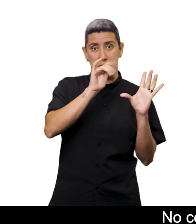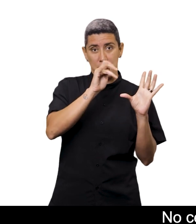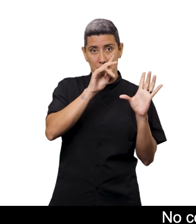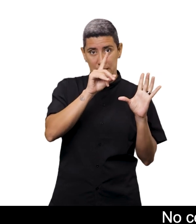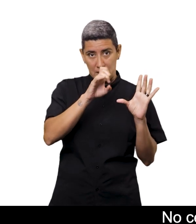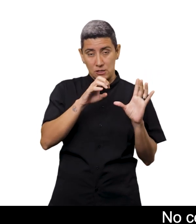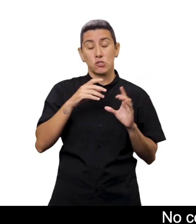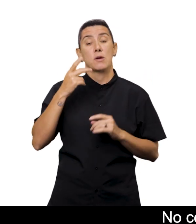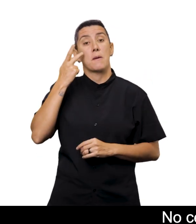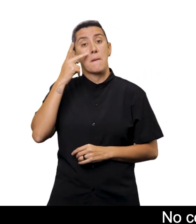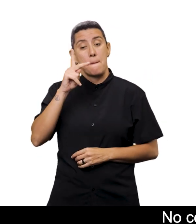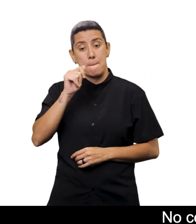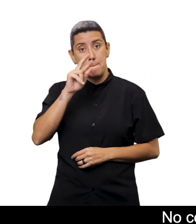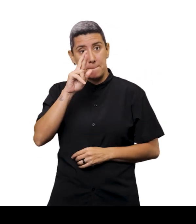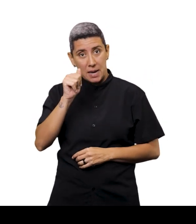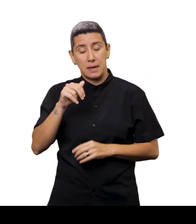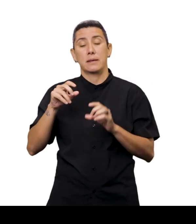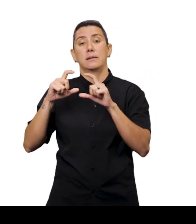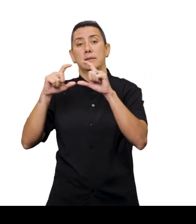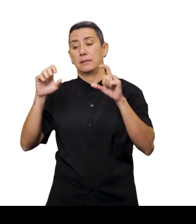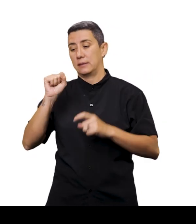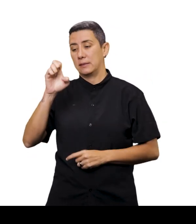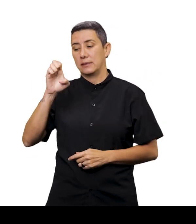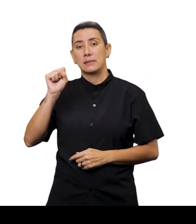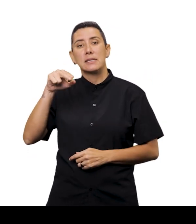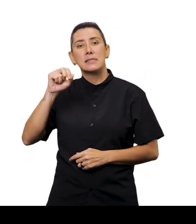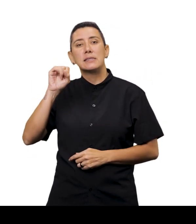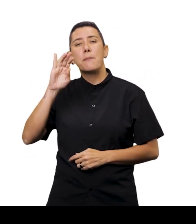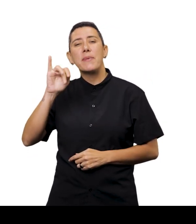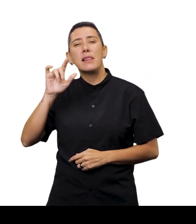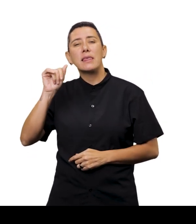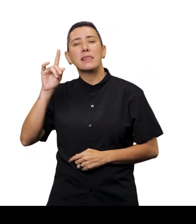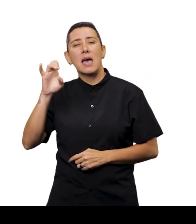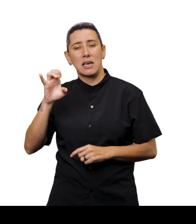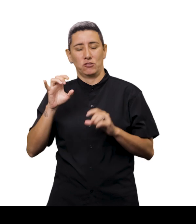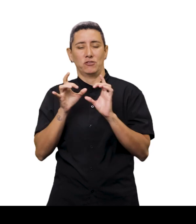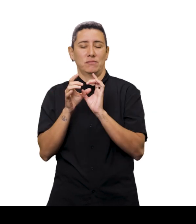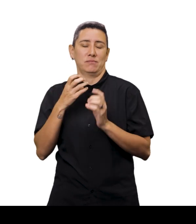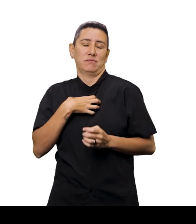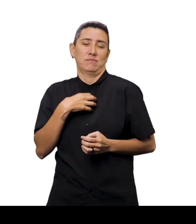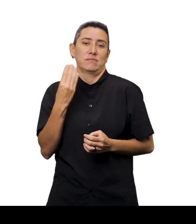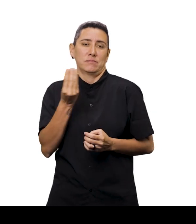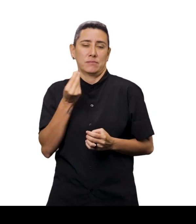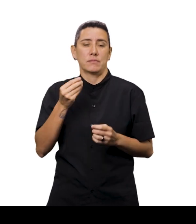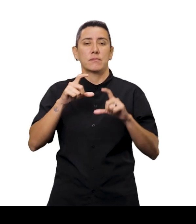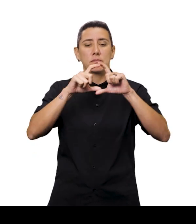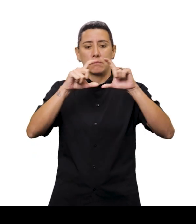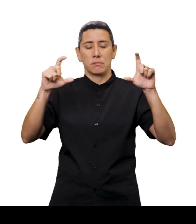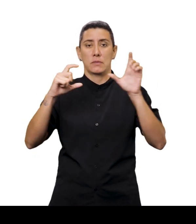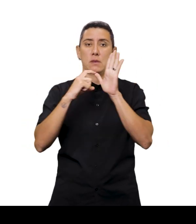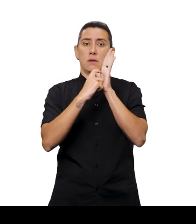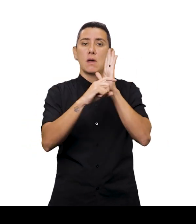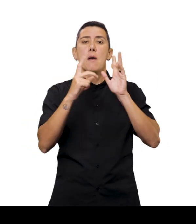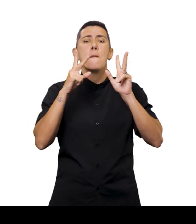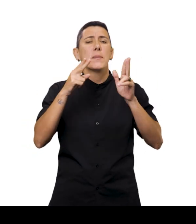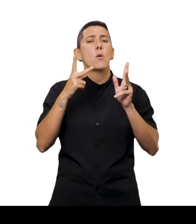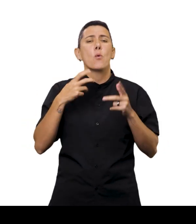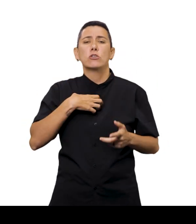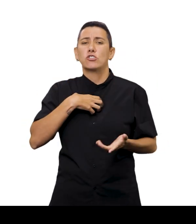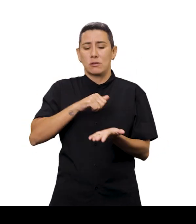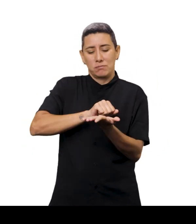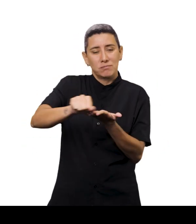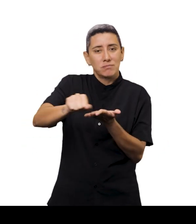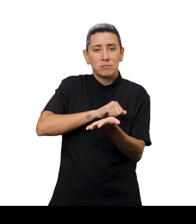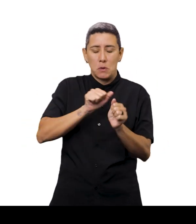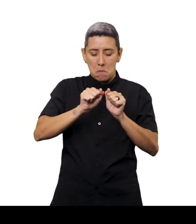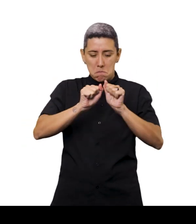letras maiúsculas vermelhas: Liberdade para as sensibilidades. As letras têm formato